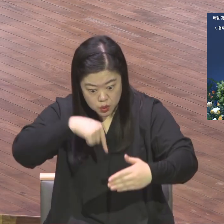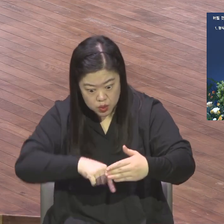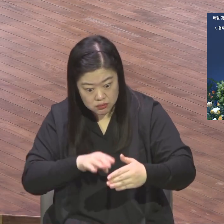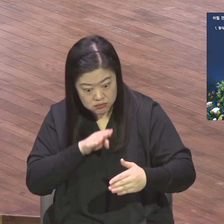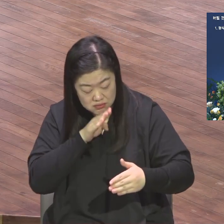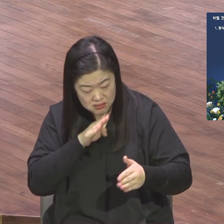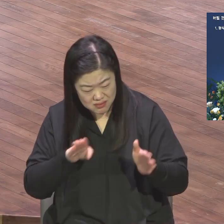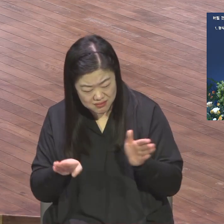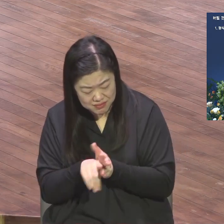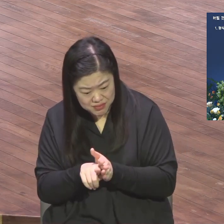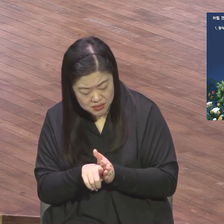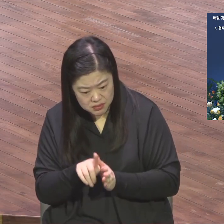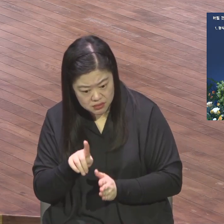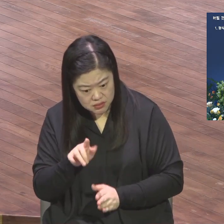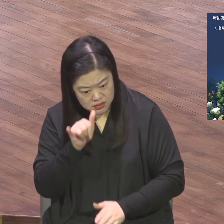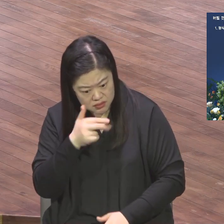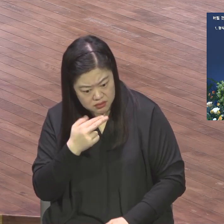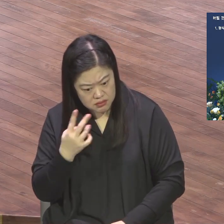아니잖아요.